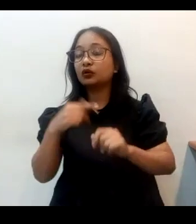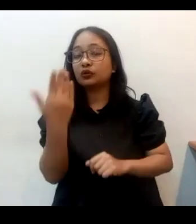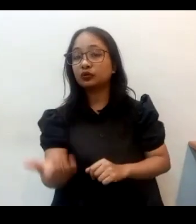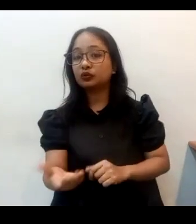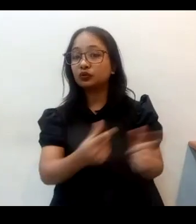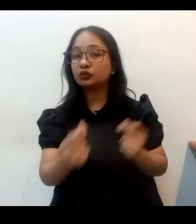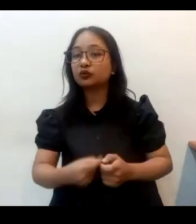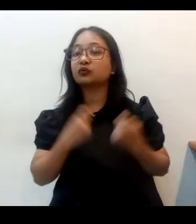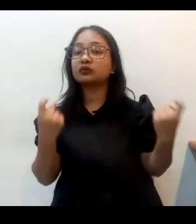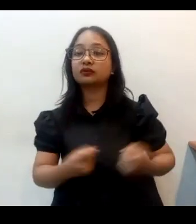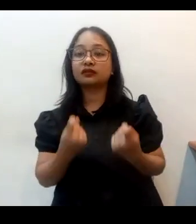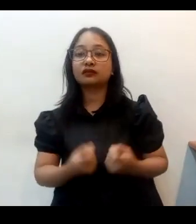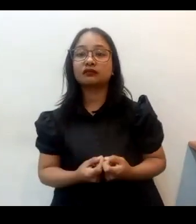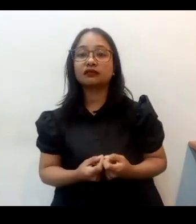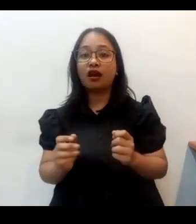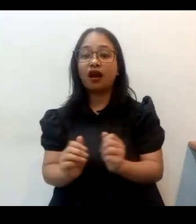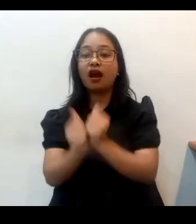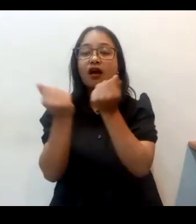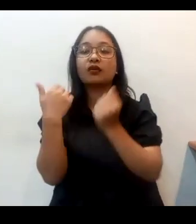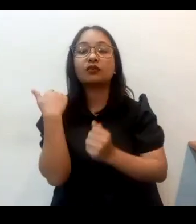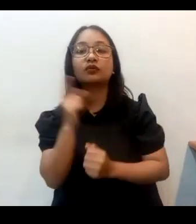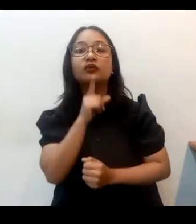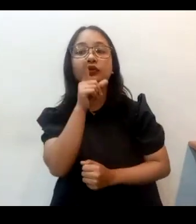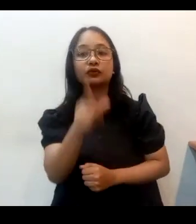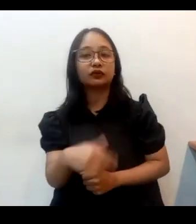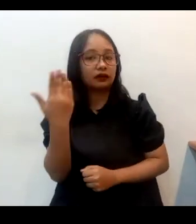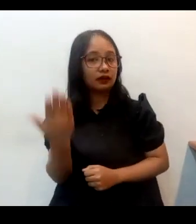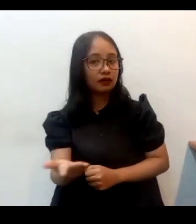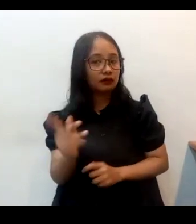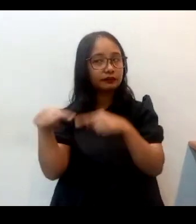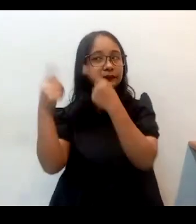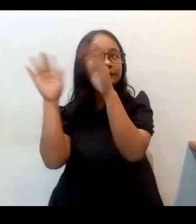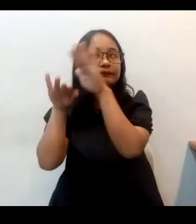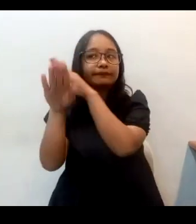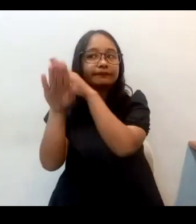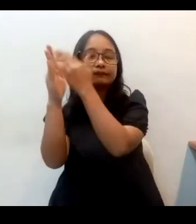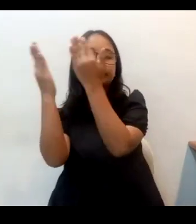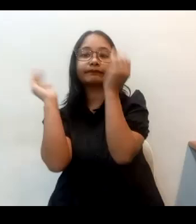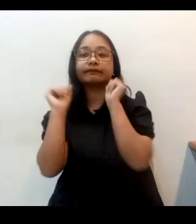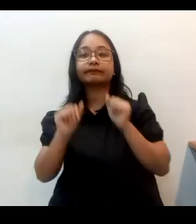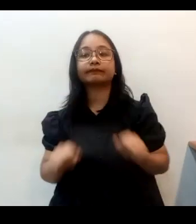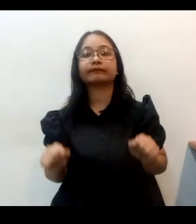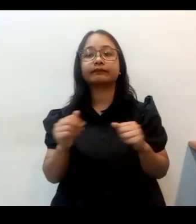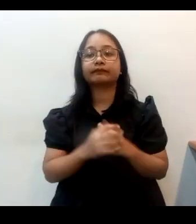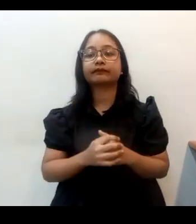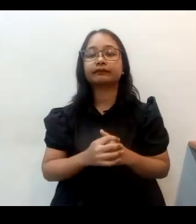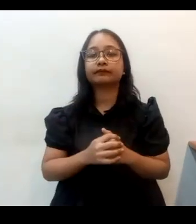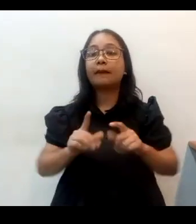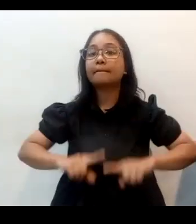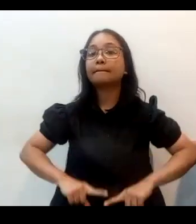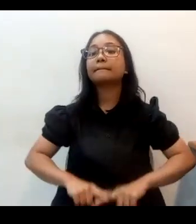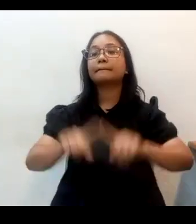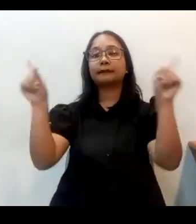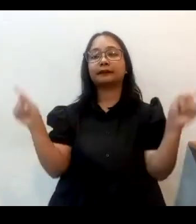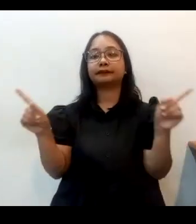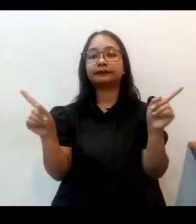sure to go to heaven? O di ba makasalanan ka rin, nagkakasala ka rin, paano mo nasisiguro na sa langit ka mapupunta? But when we really